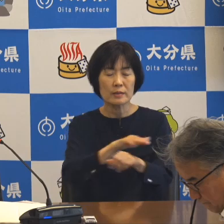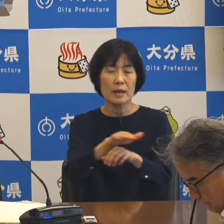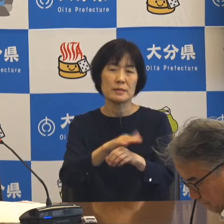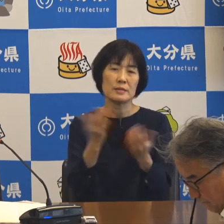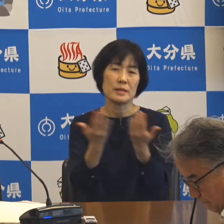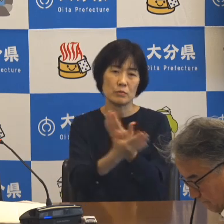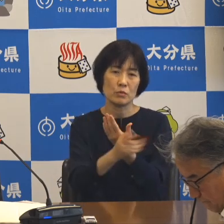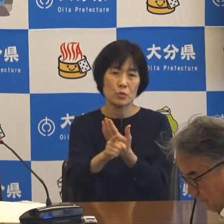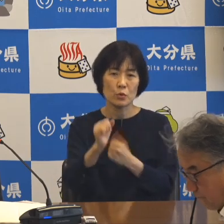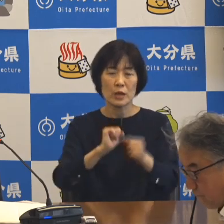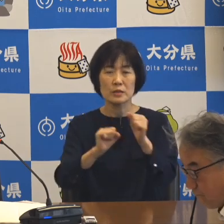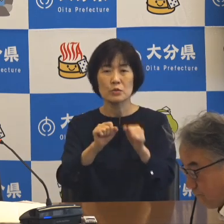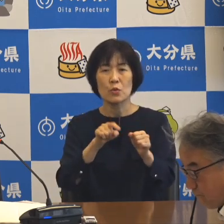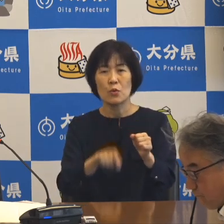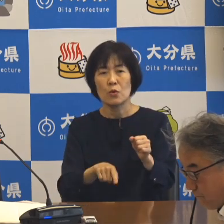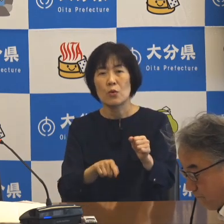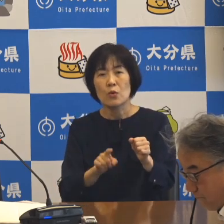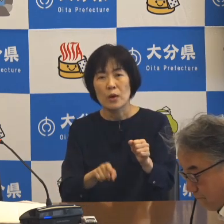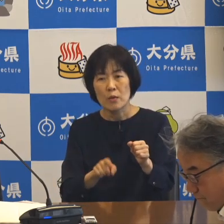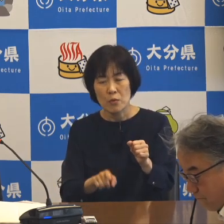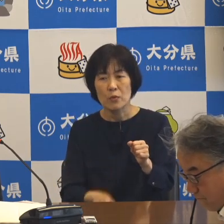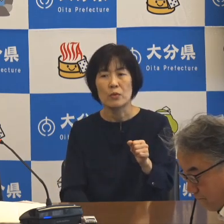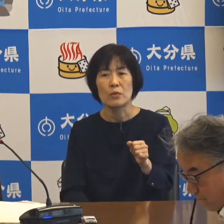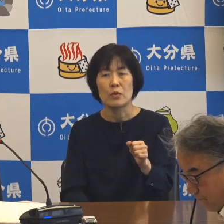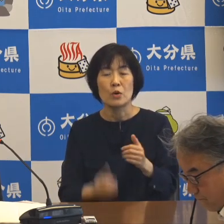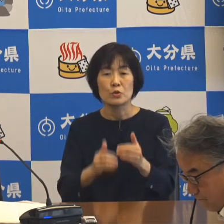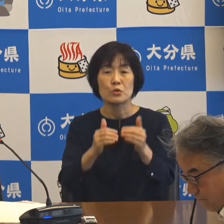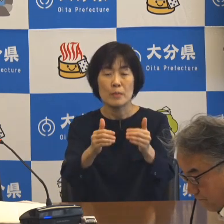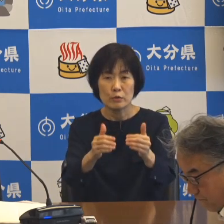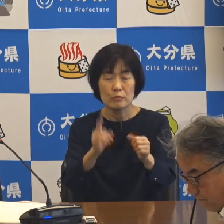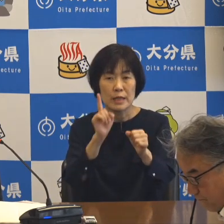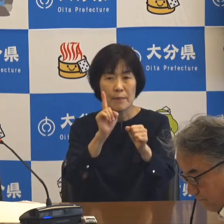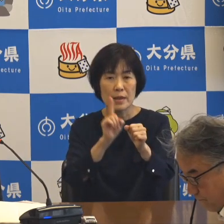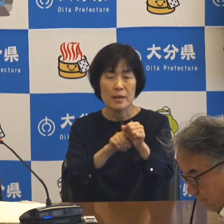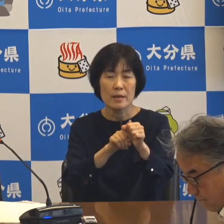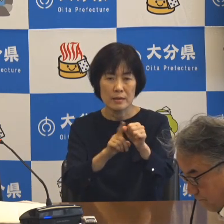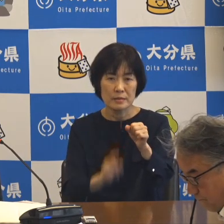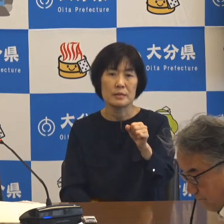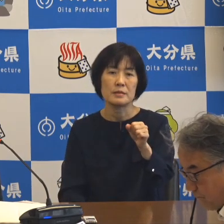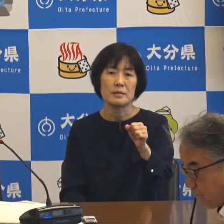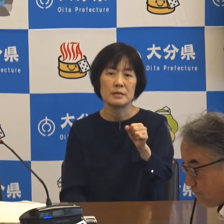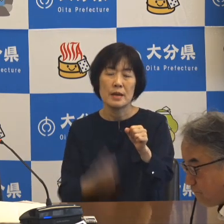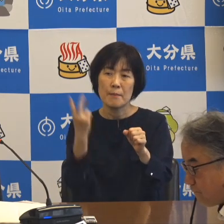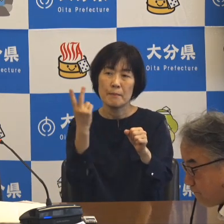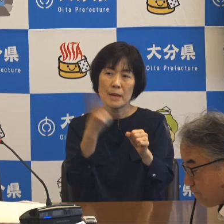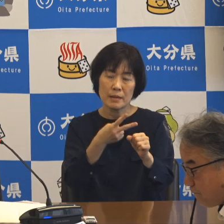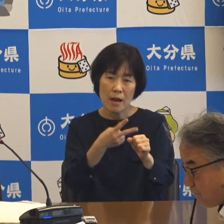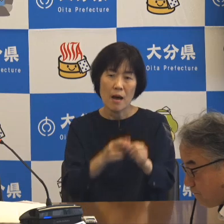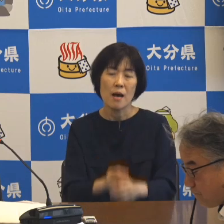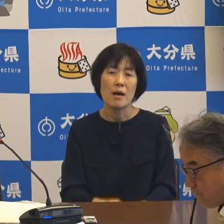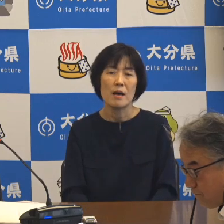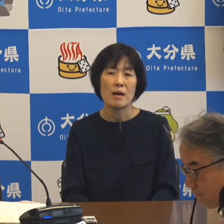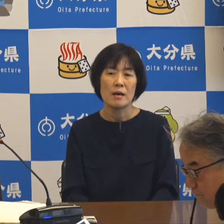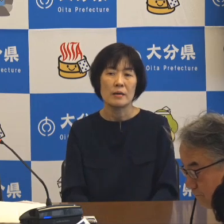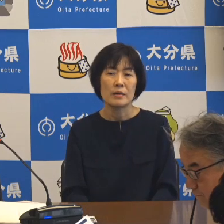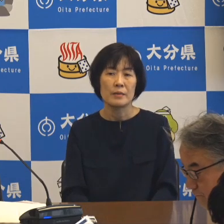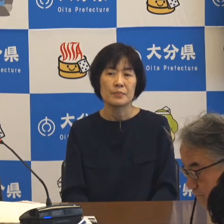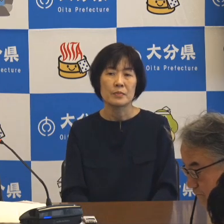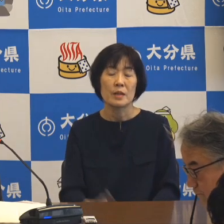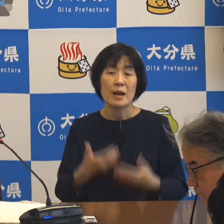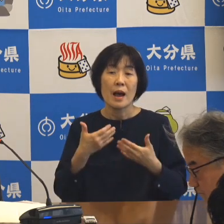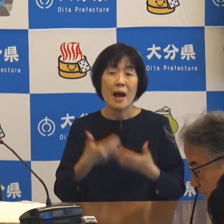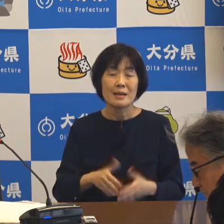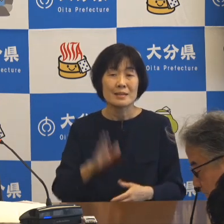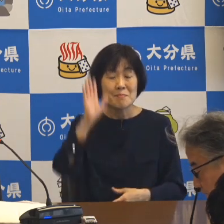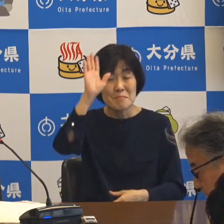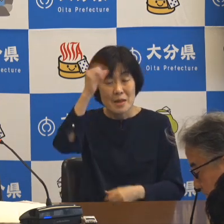組みをですね、進めていくために、そしてまた調経を安心劇未来創造をですね、